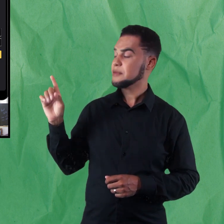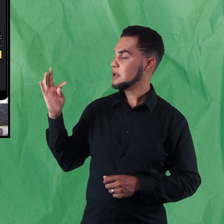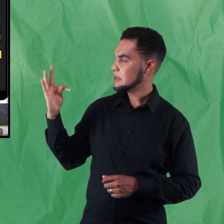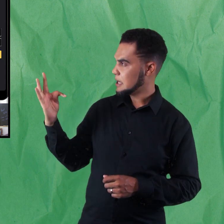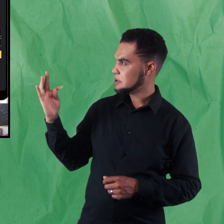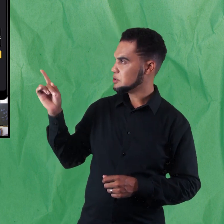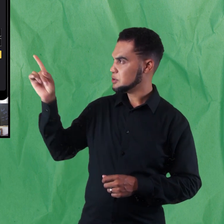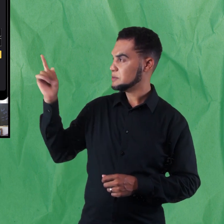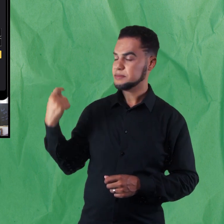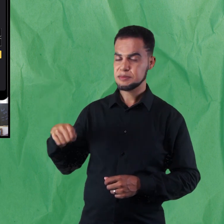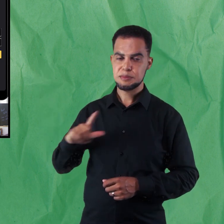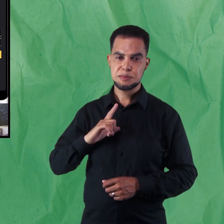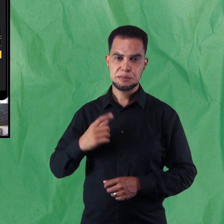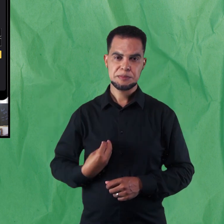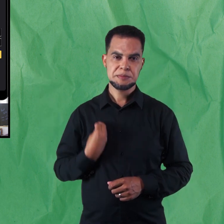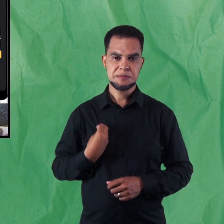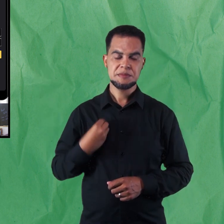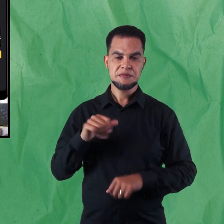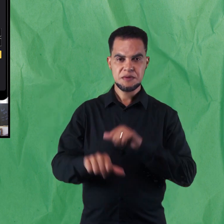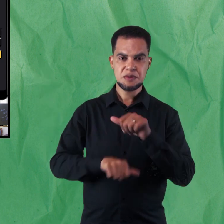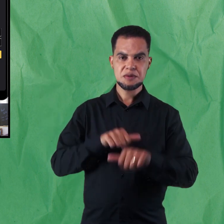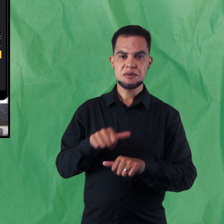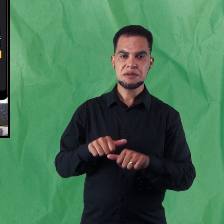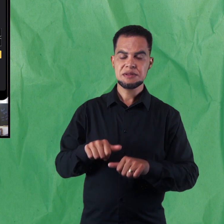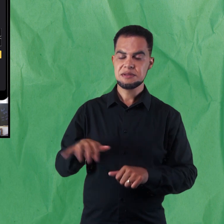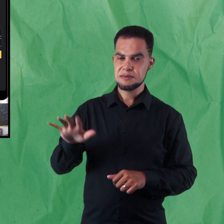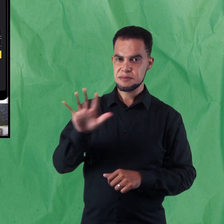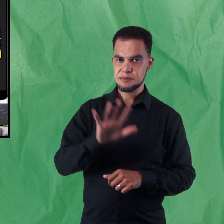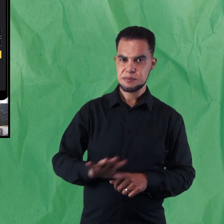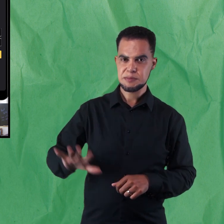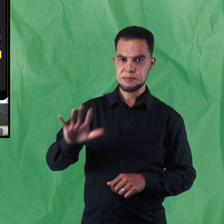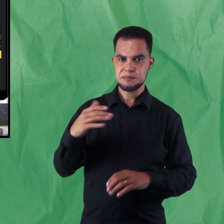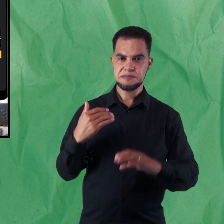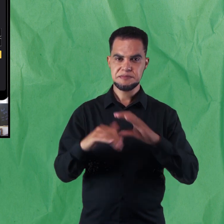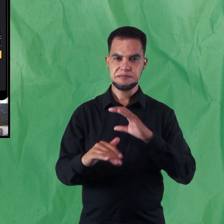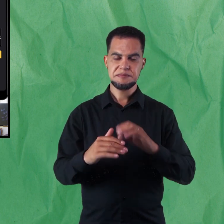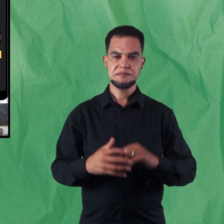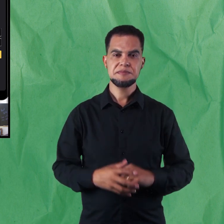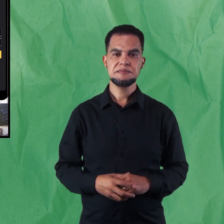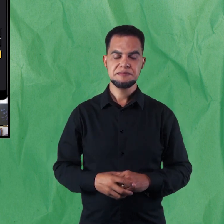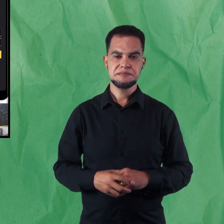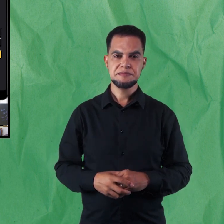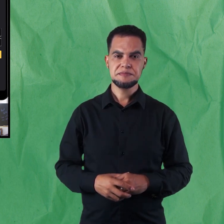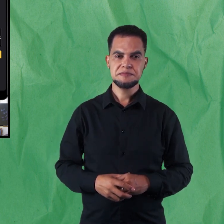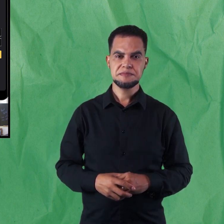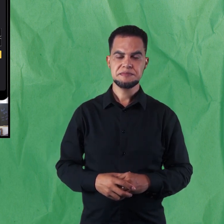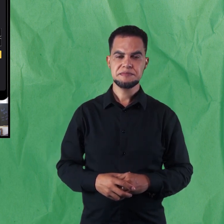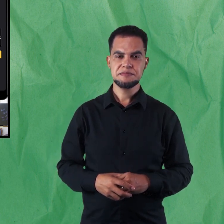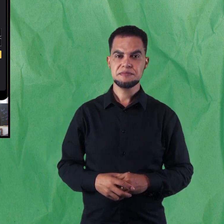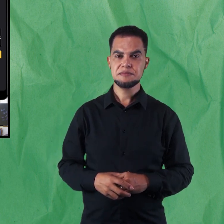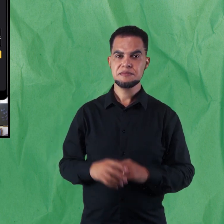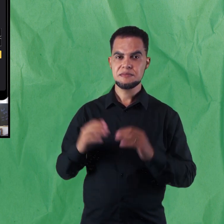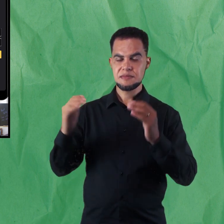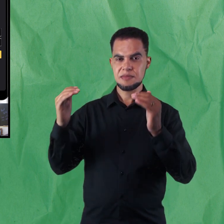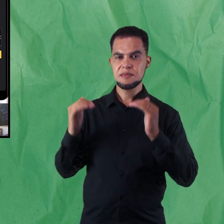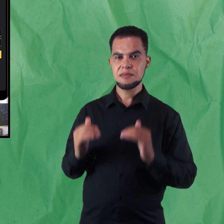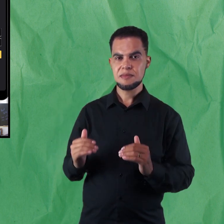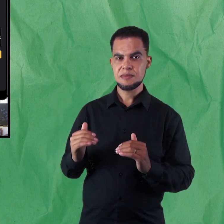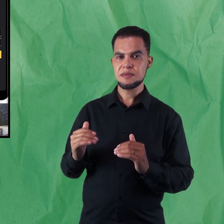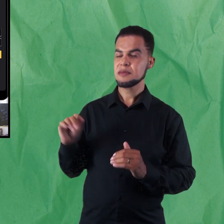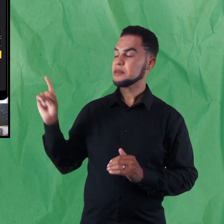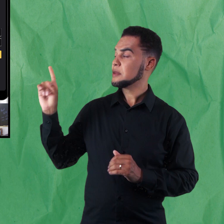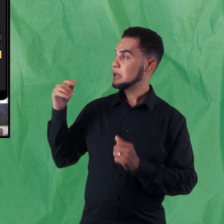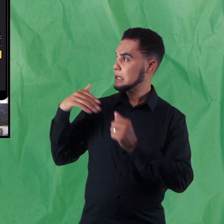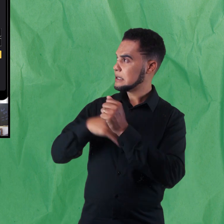onChangeText, e eu vou atualizar o campo e-mail, tá? E aqui embaixo, no